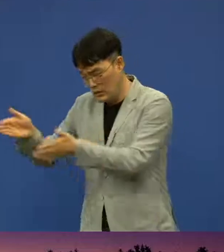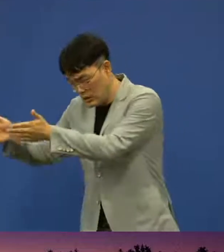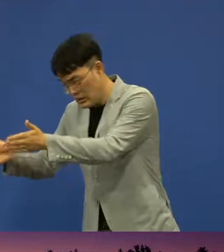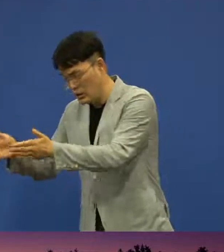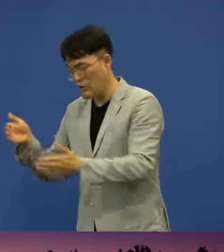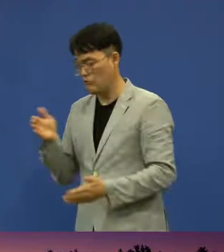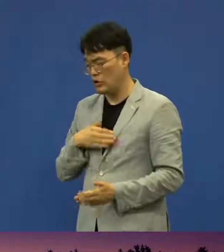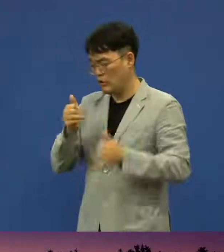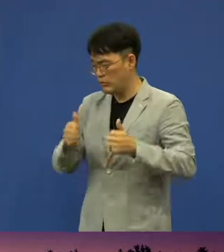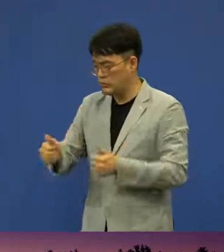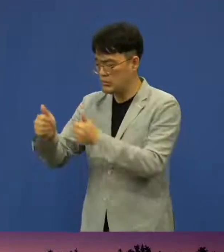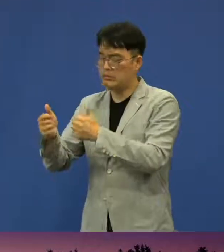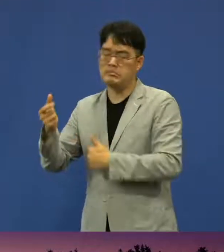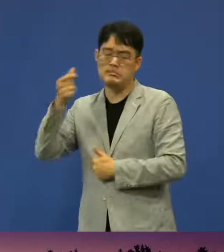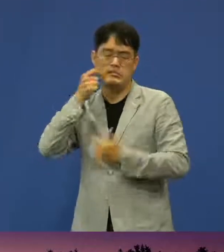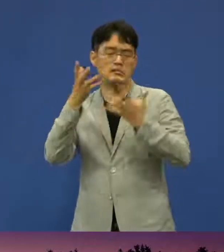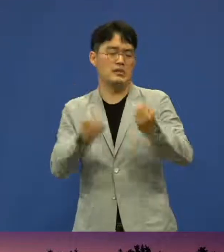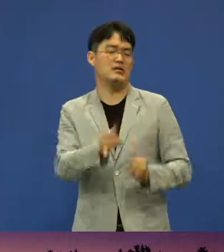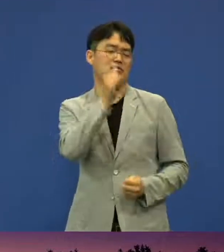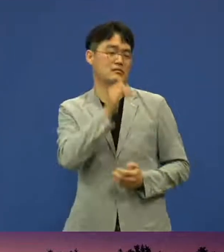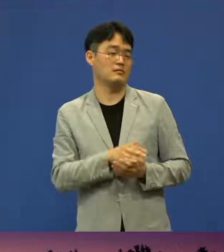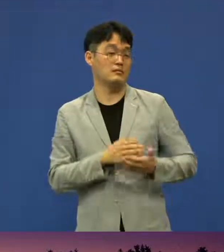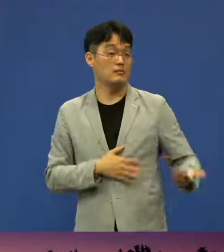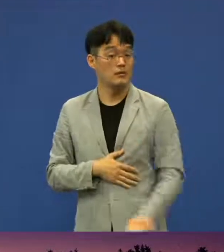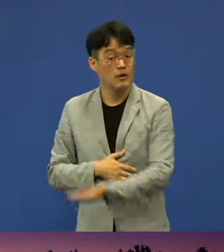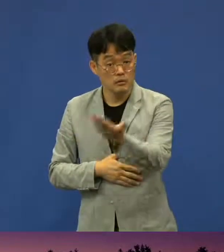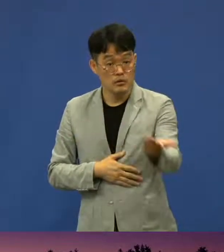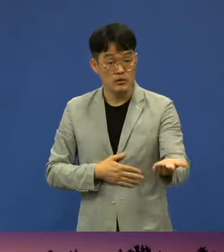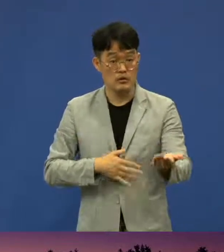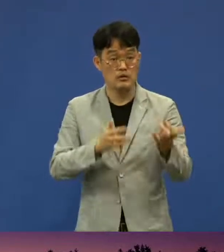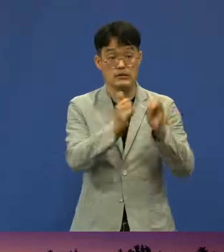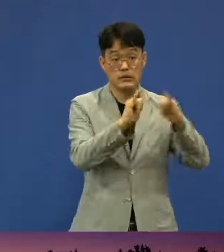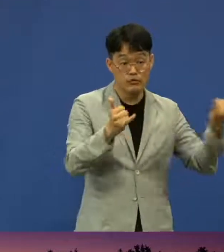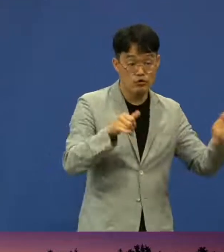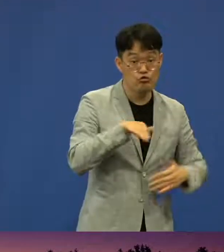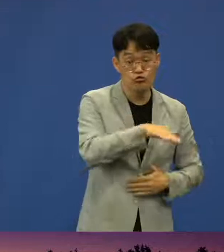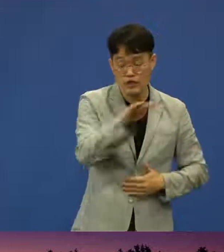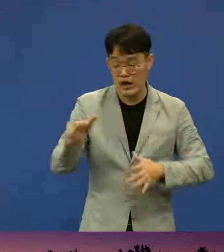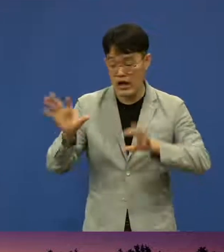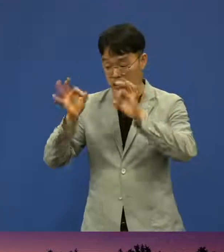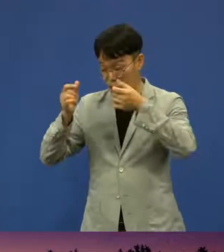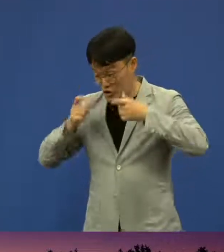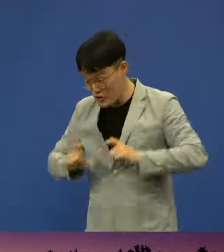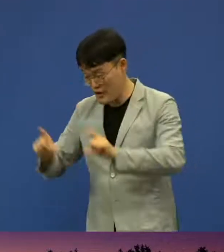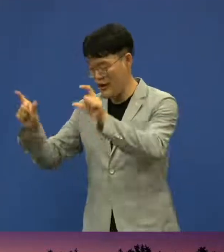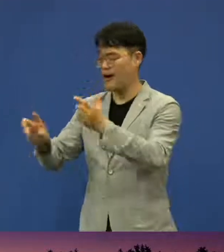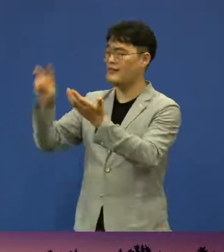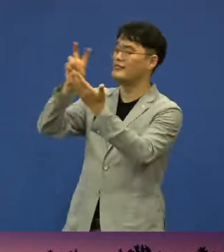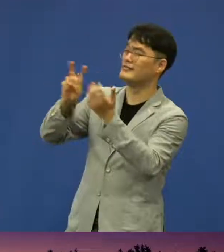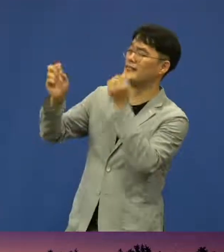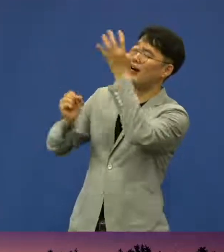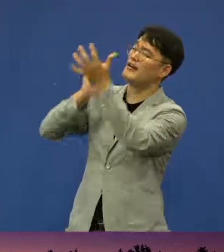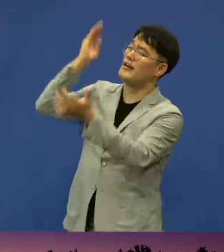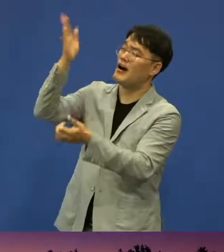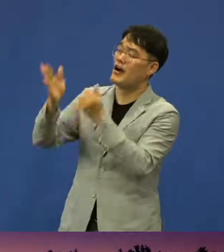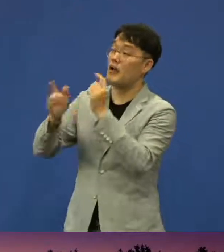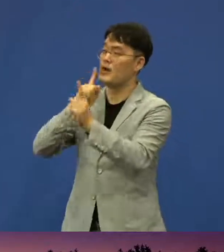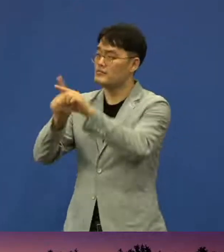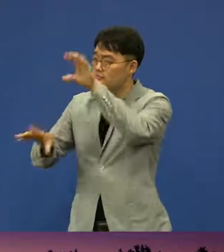이렇게 금요일 날 철야 예배 나와서 찬양하고 기도하고 말씀 듣고 또 기도하는 여러분들의